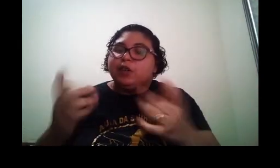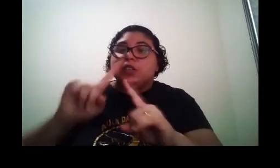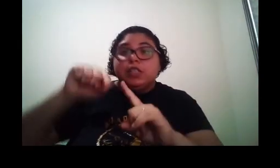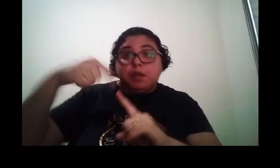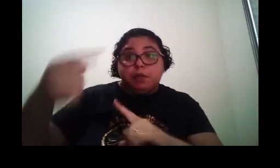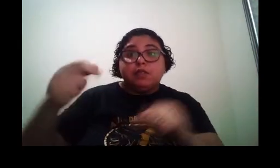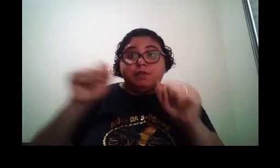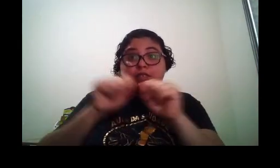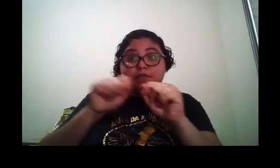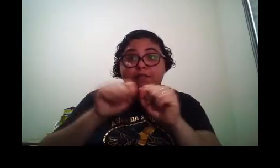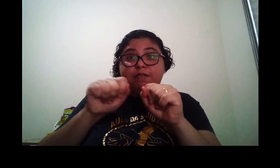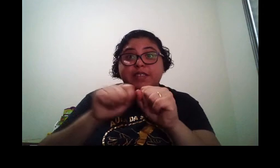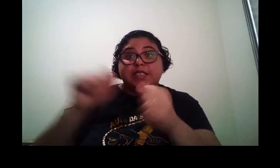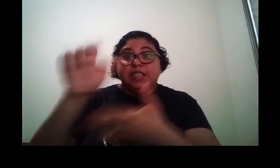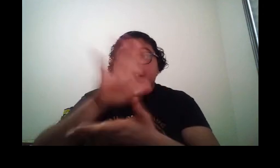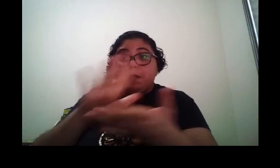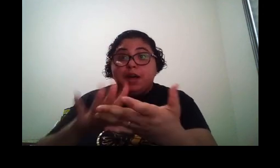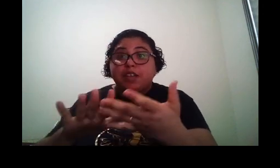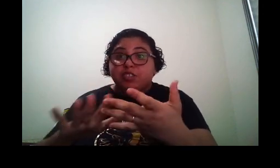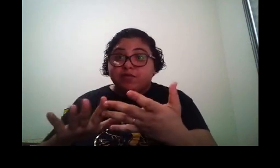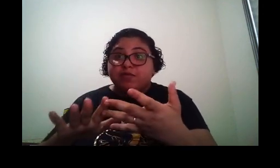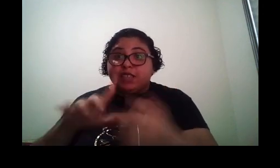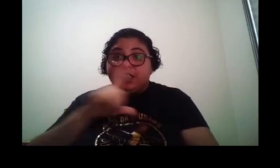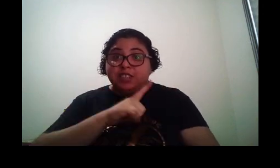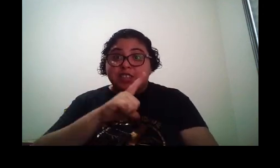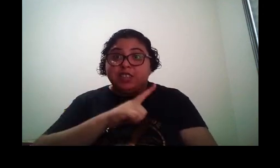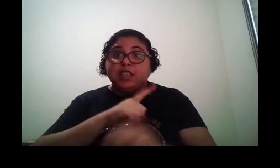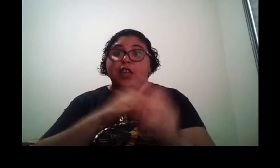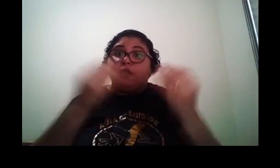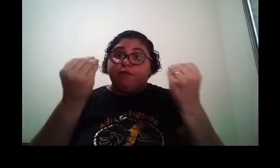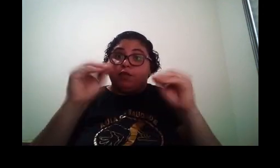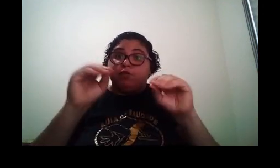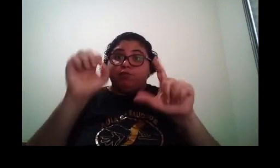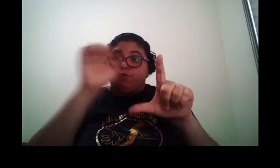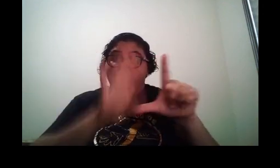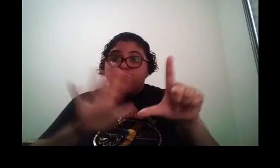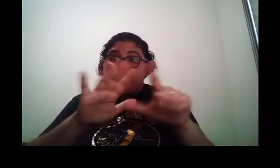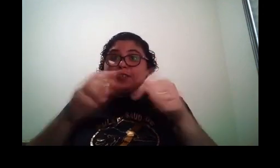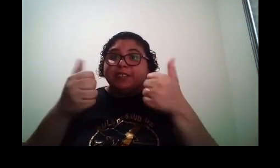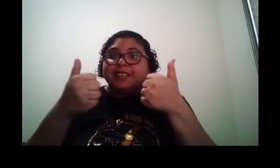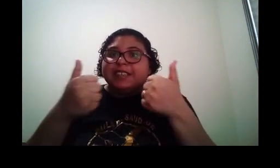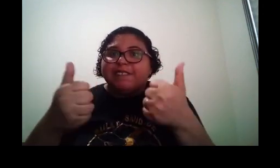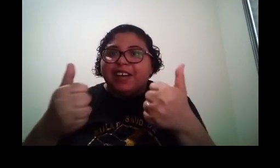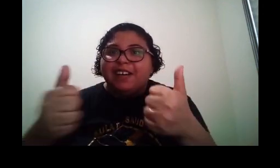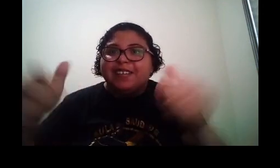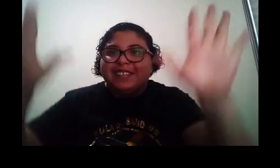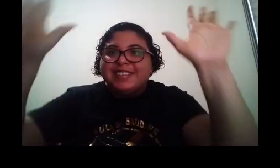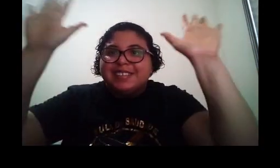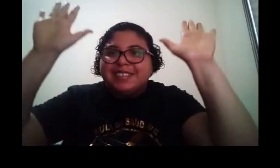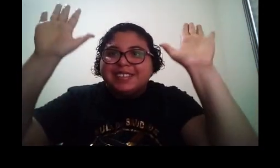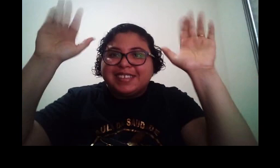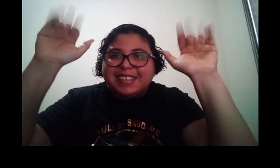uma atividade para vocês fazerem e vou deixar lá no Moodle disponível. Tudo certo? Até a próxima aula.